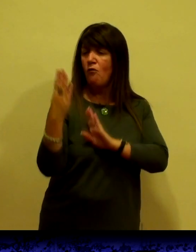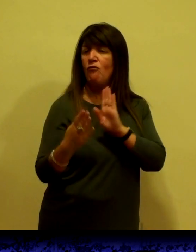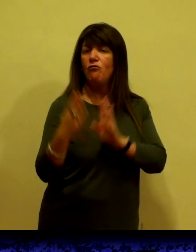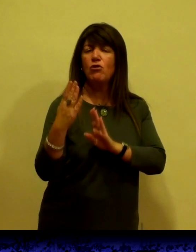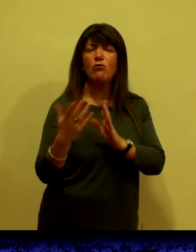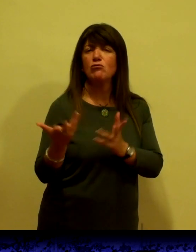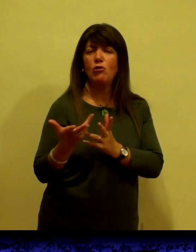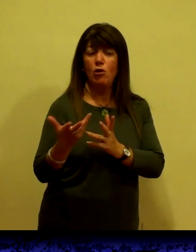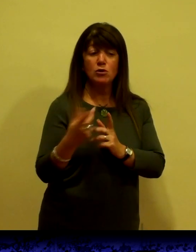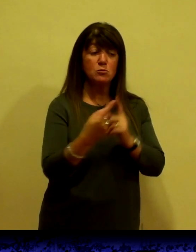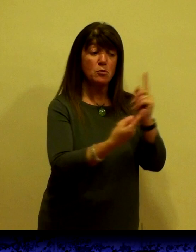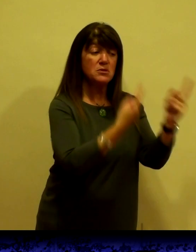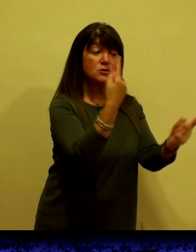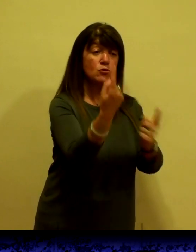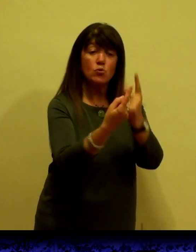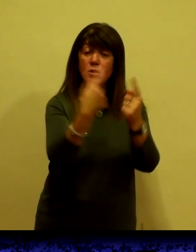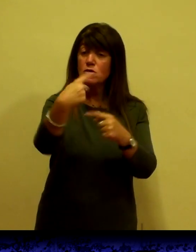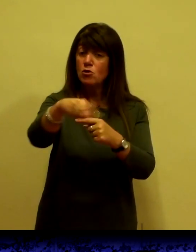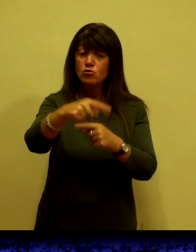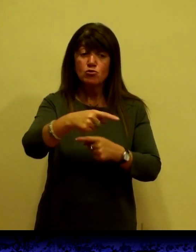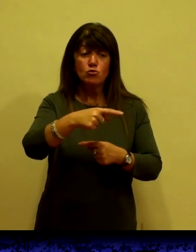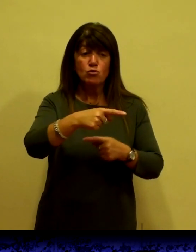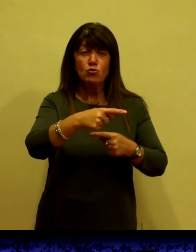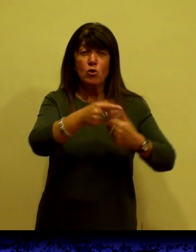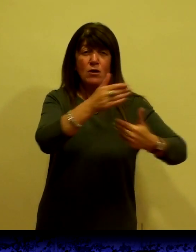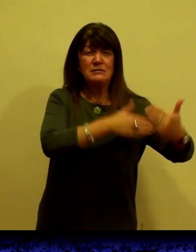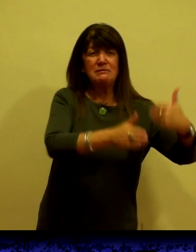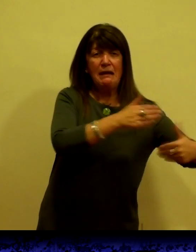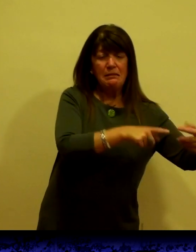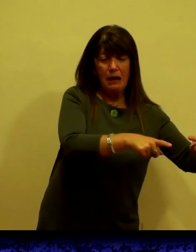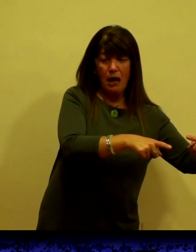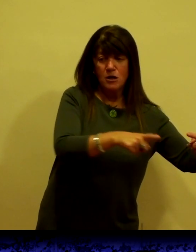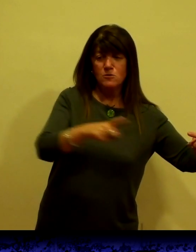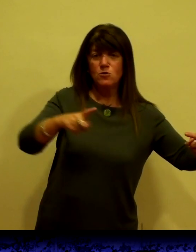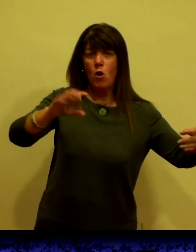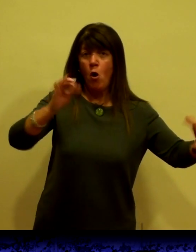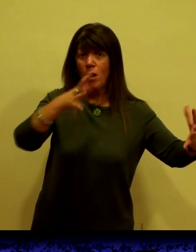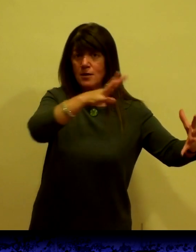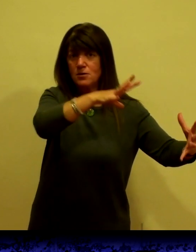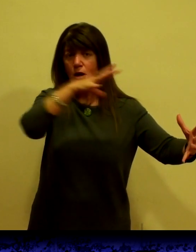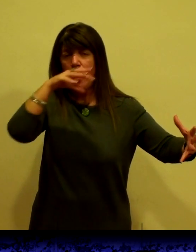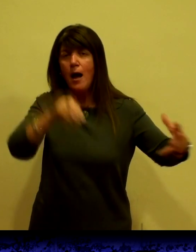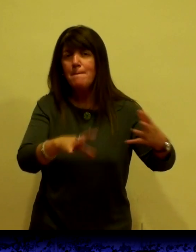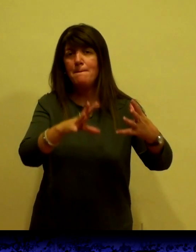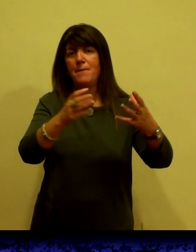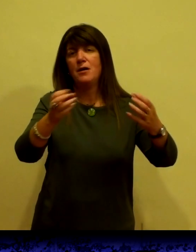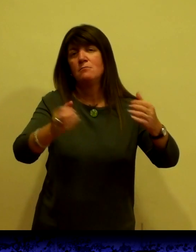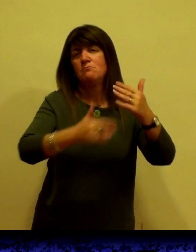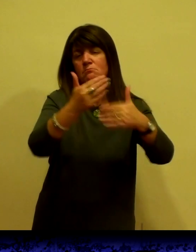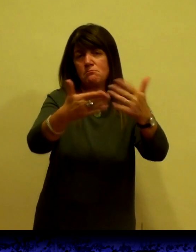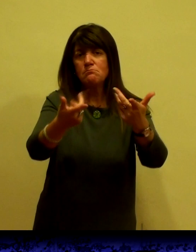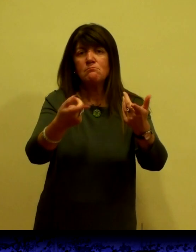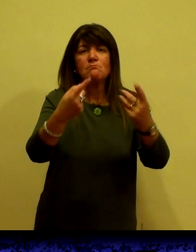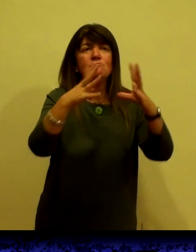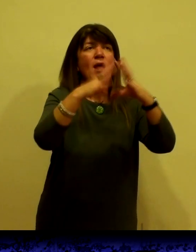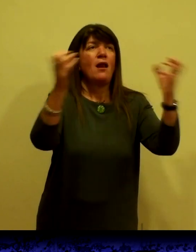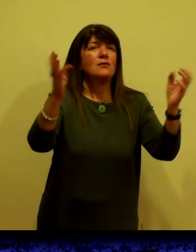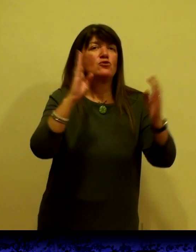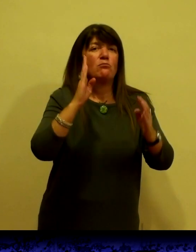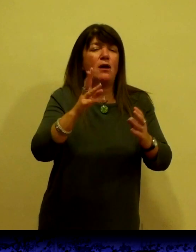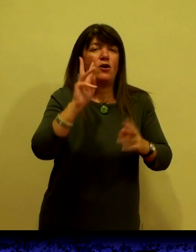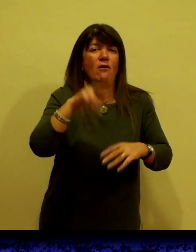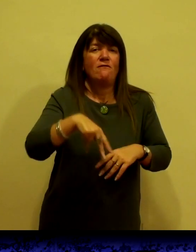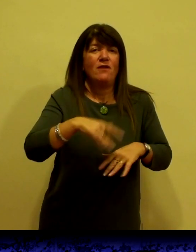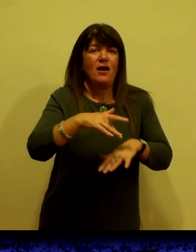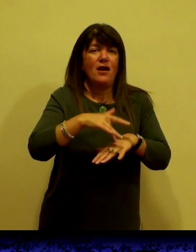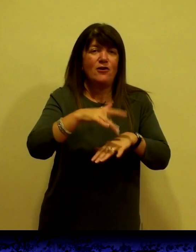situazioni di svantaggio. Quindi è sicuramente un contesto, una sede prestigiosa, bellissima,